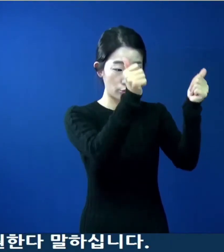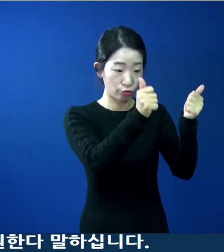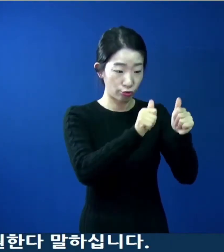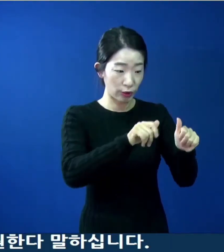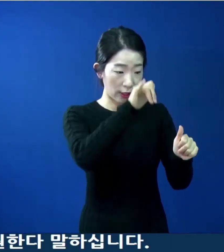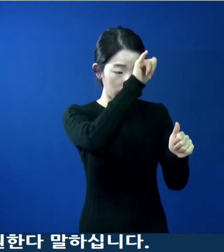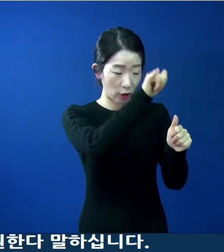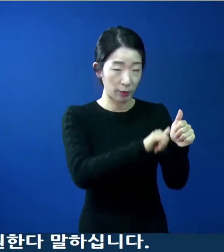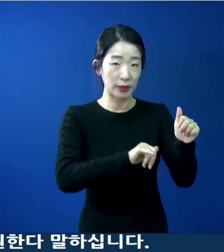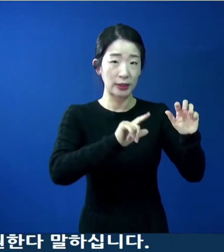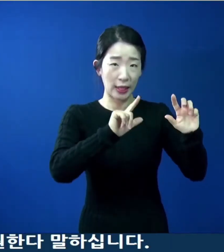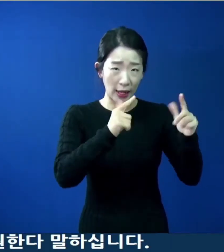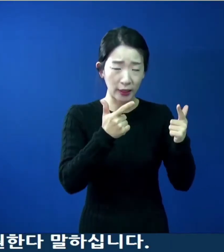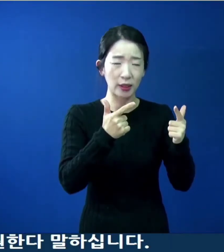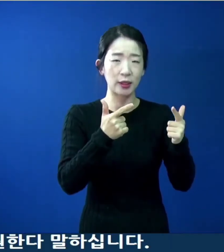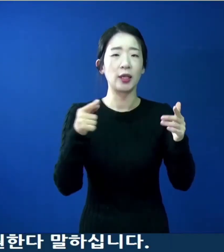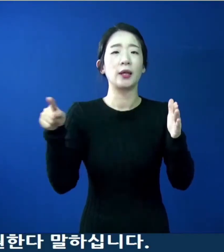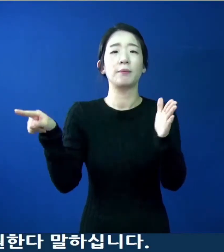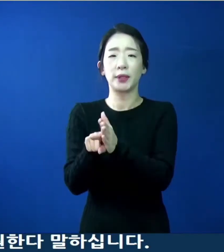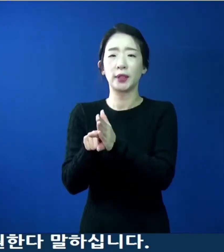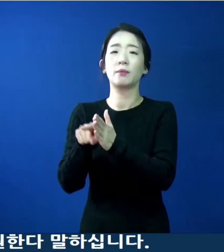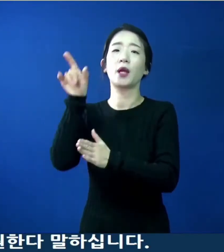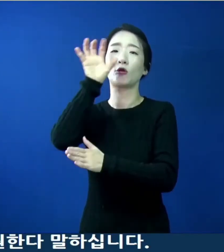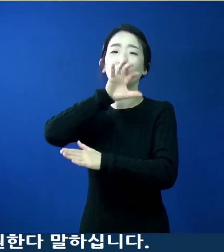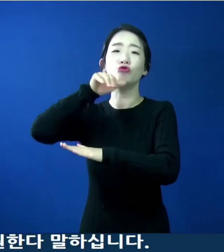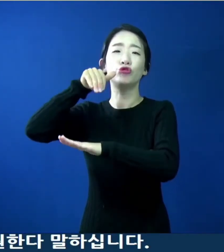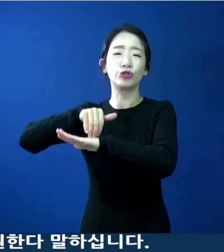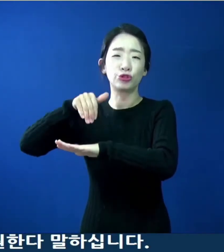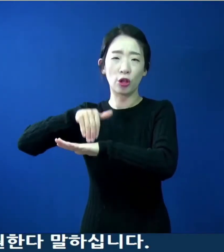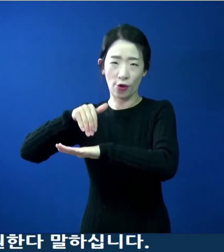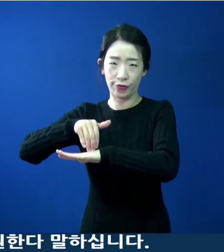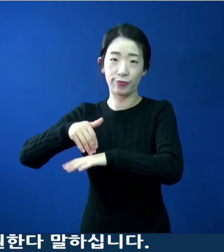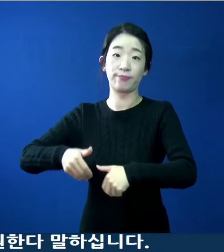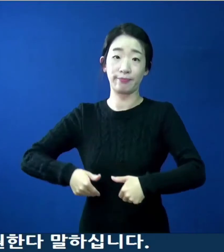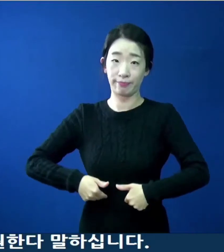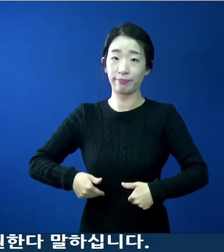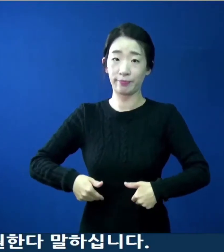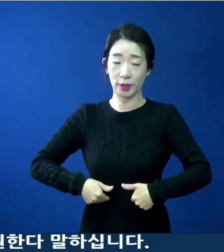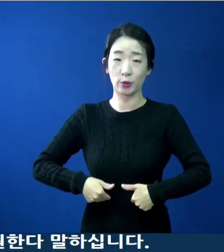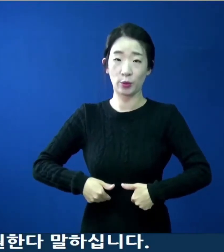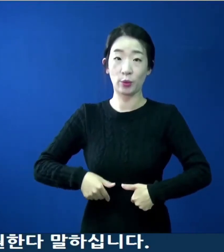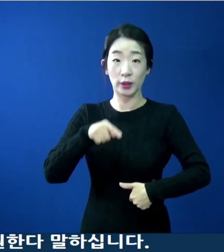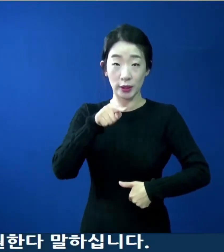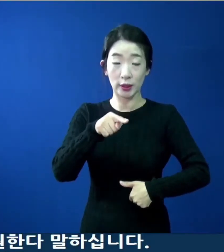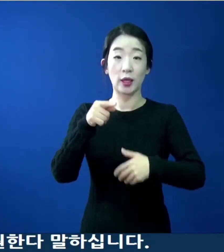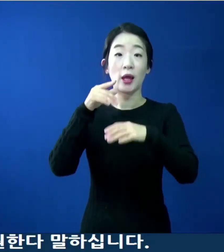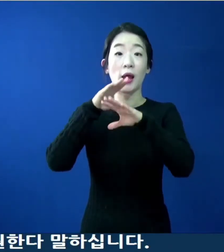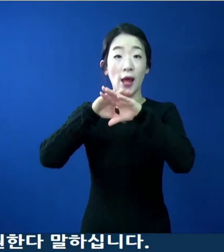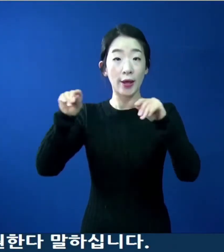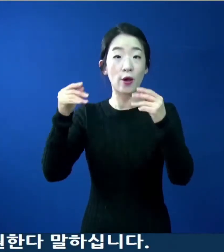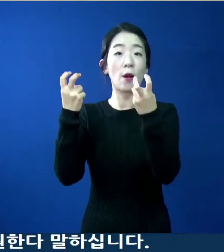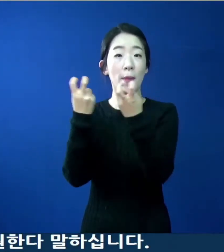아니하는 신앙의 훈련이 되어 있어야 된다라고 얘기하면서 그 해결책으로